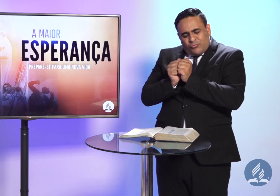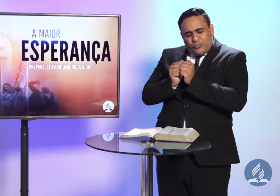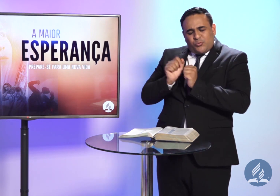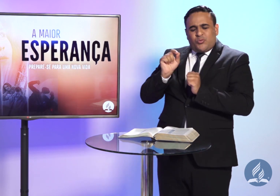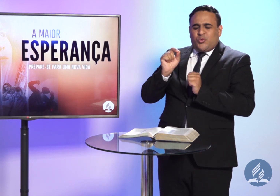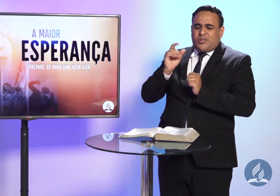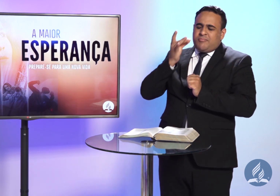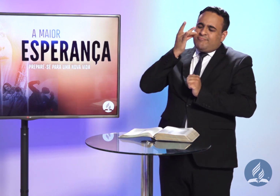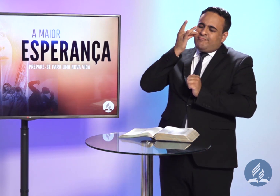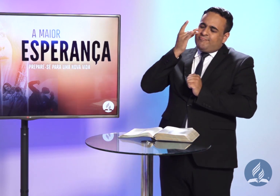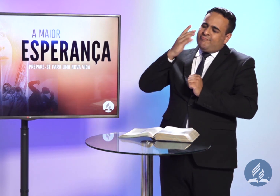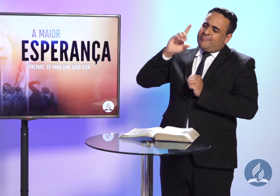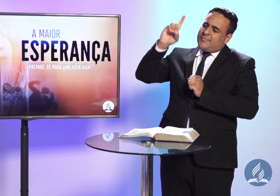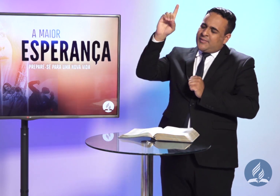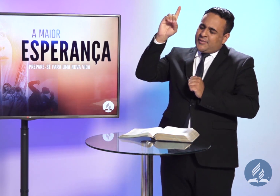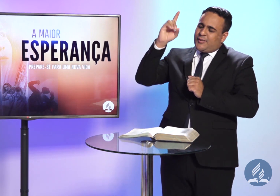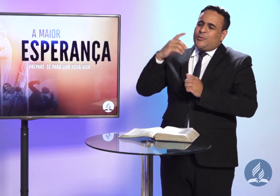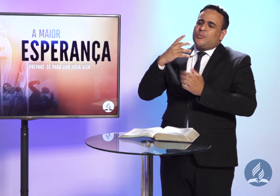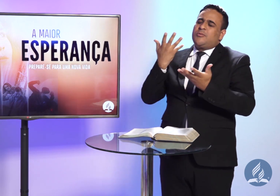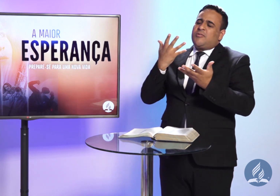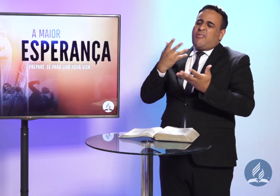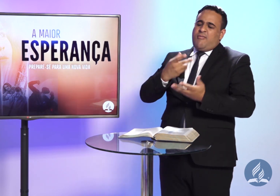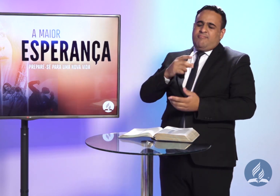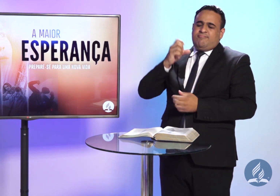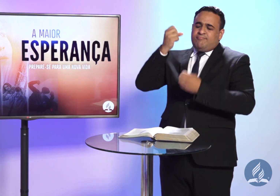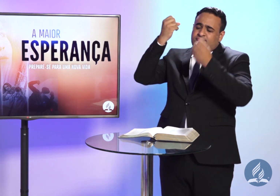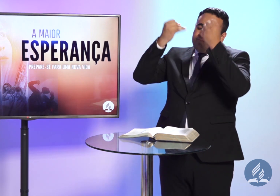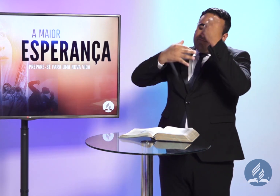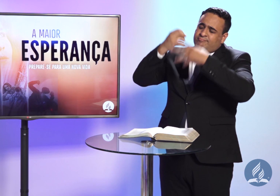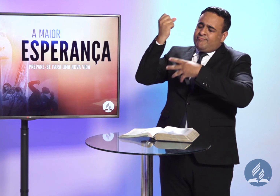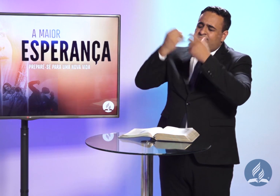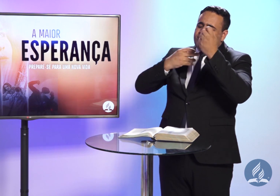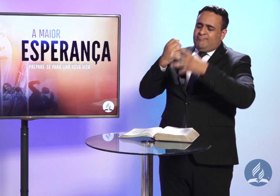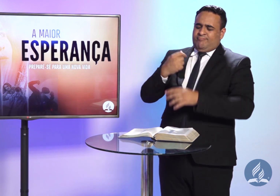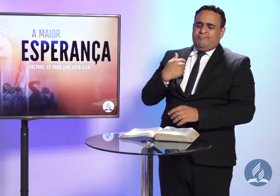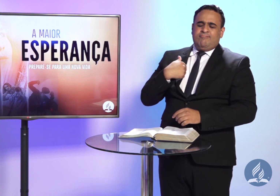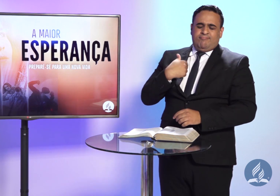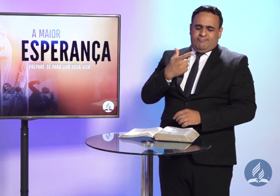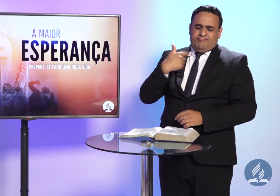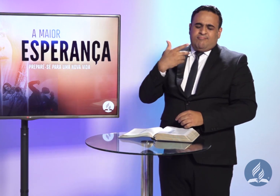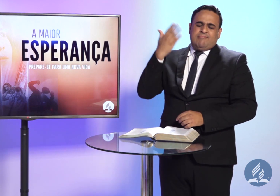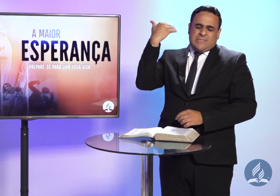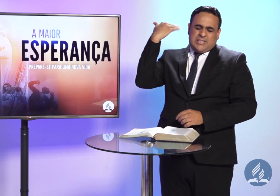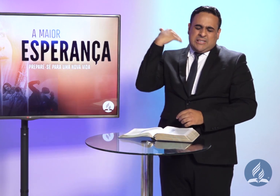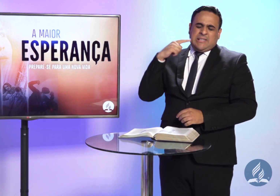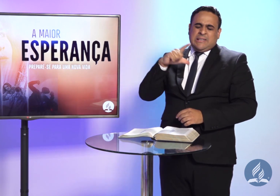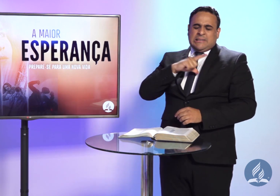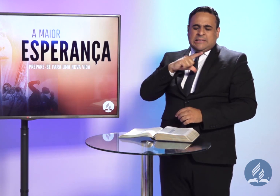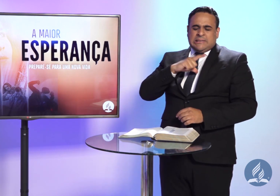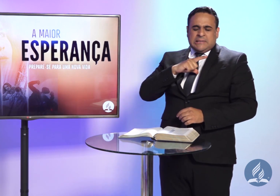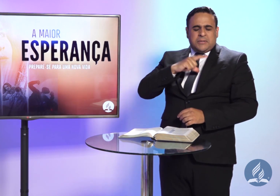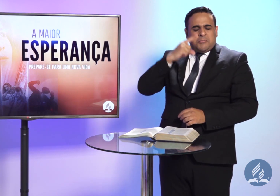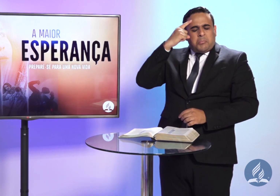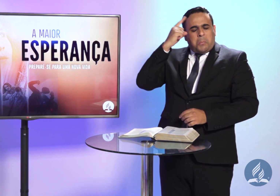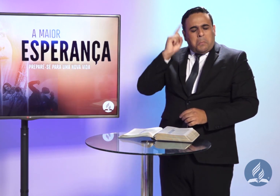Deus imenso, um Deus grandioso e maravilhoso. Porém, mesmo assim, continua nos